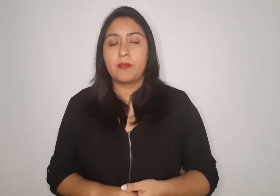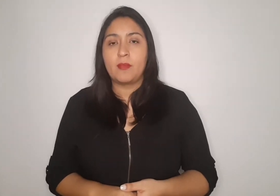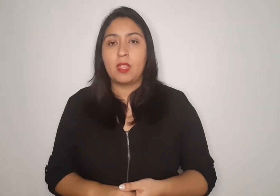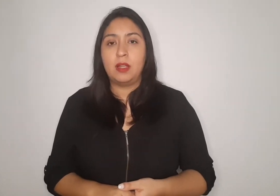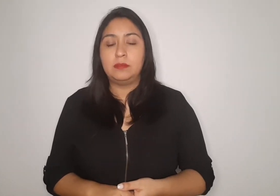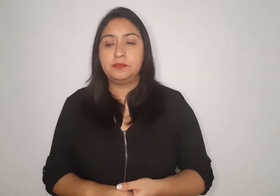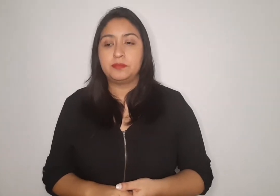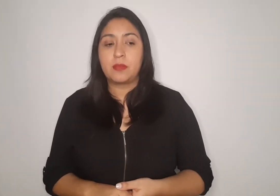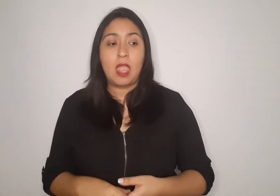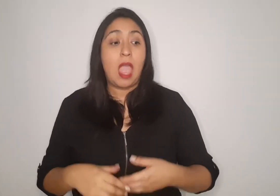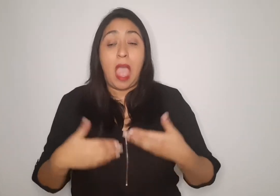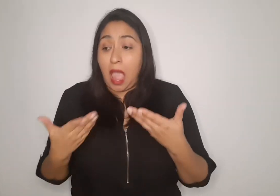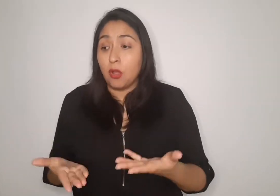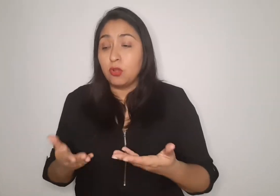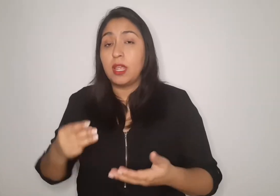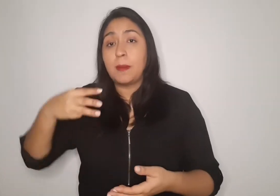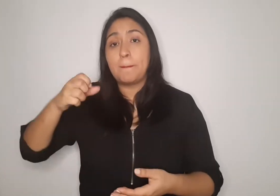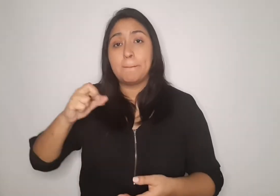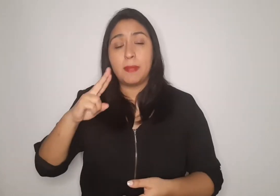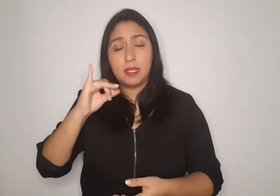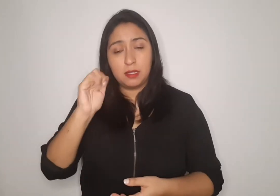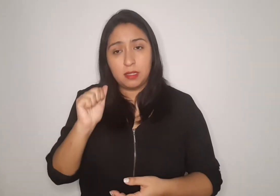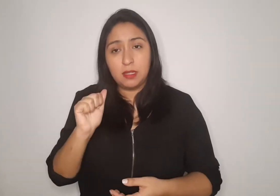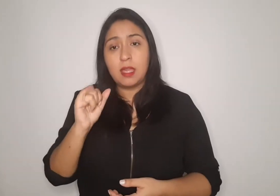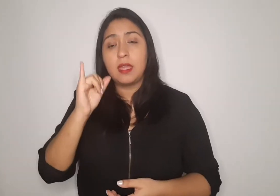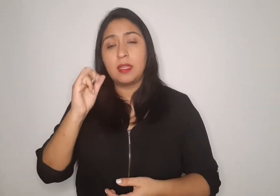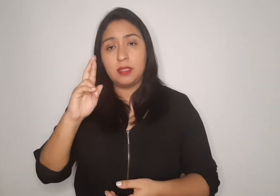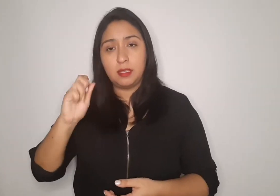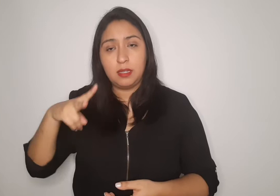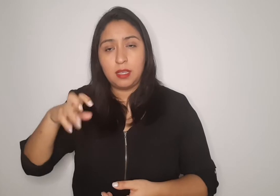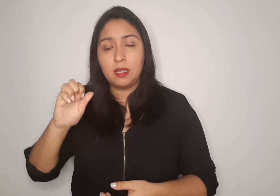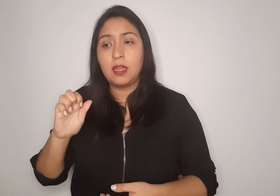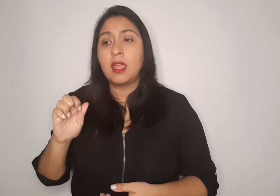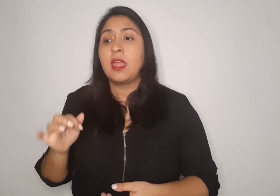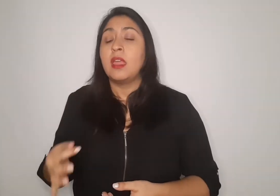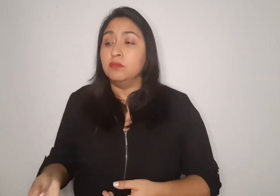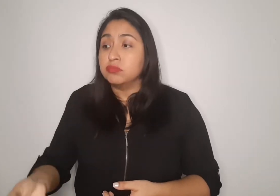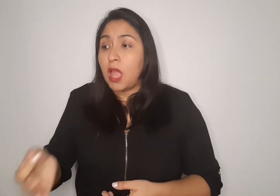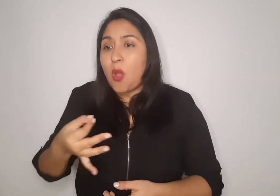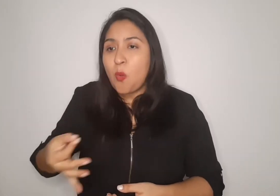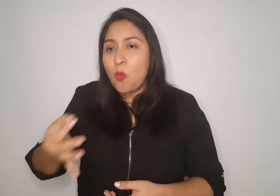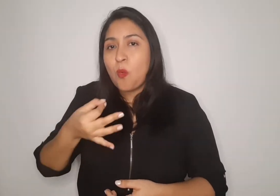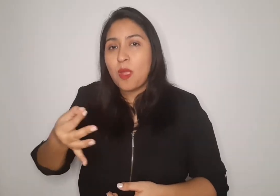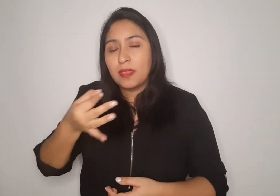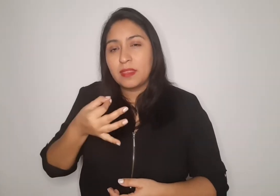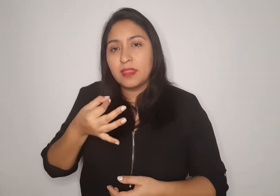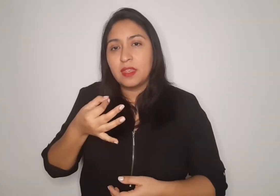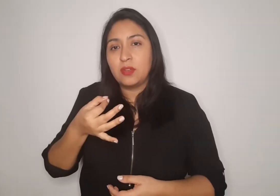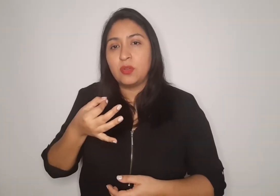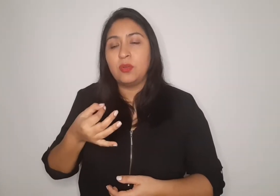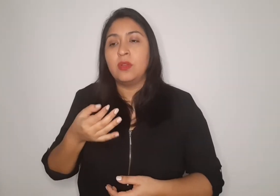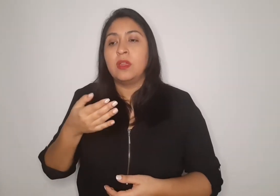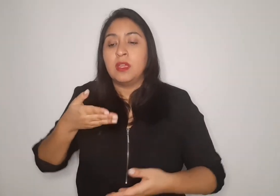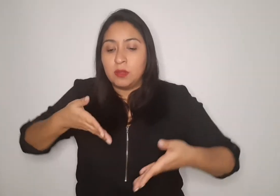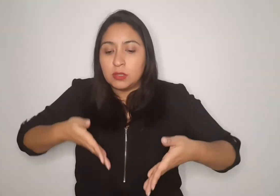cuéntanos, en aquellos días, cuando esto comienza, ¿cierto?, este espacio,